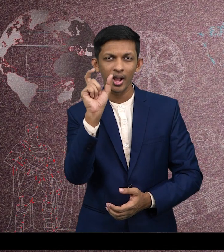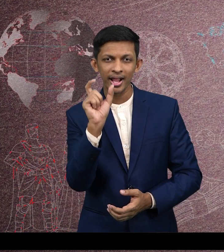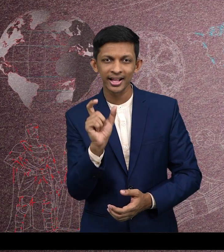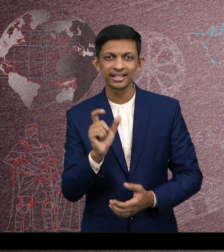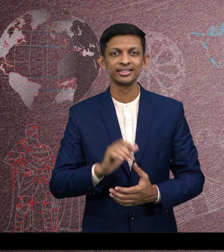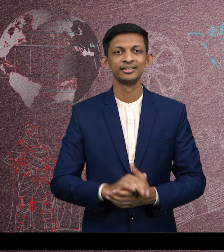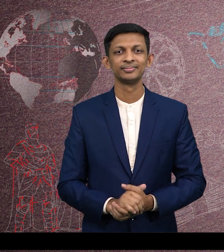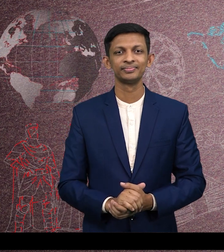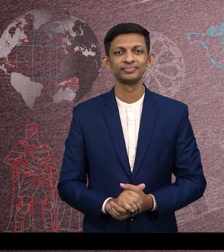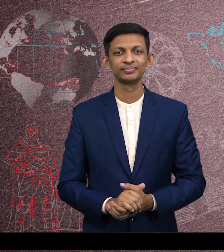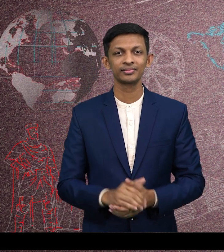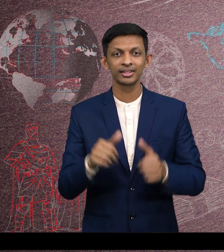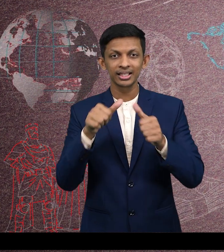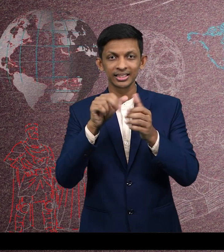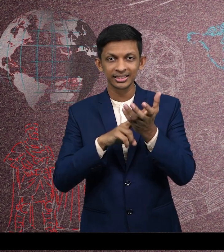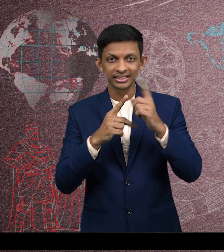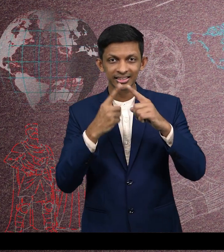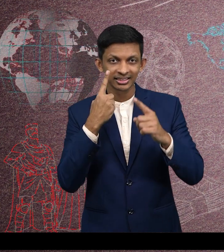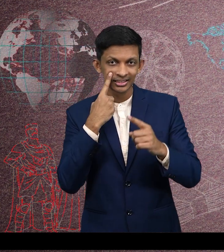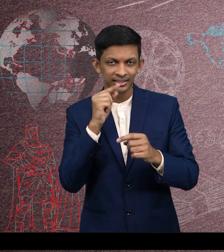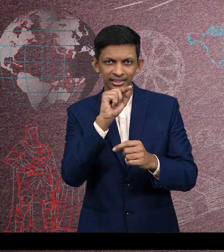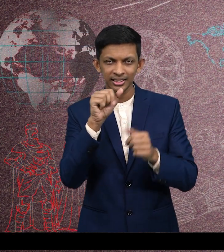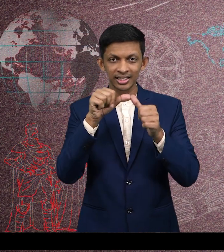కీలక పదాలు: అరకు వ్యతిరేకం,